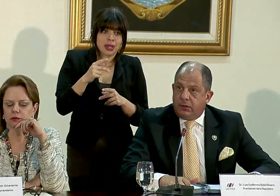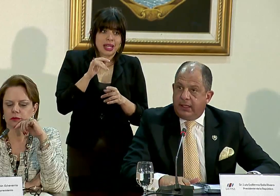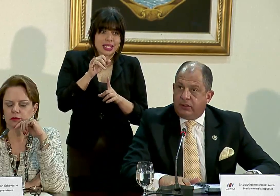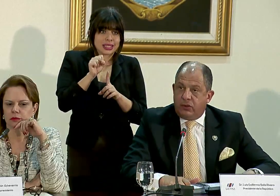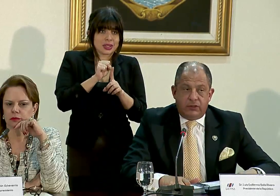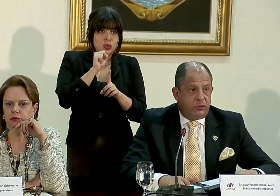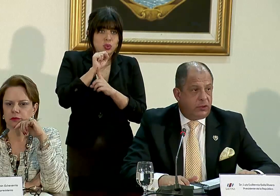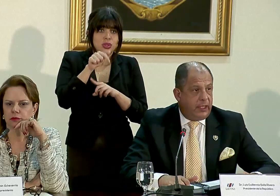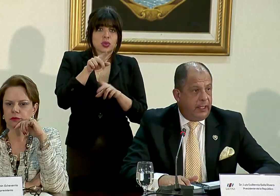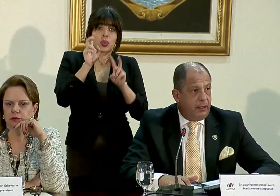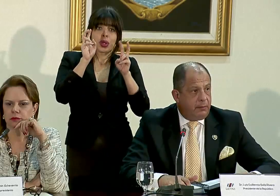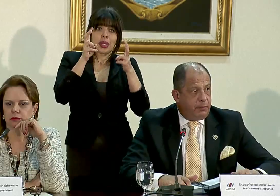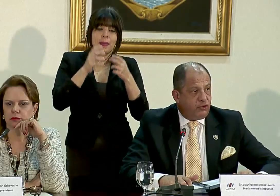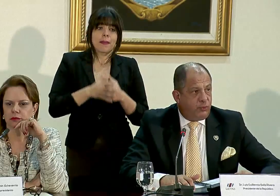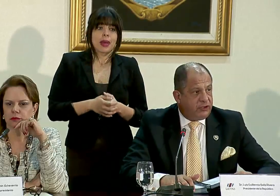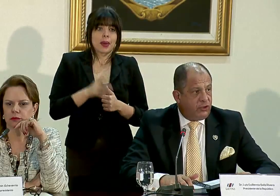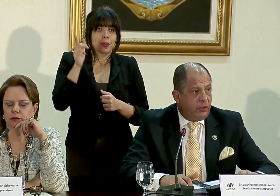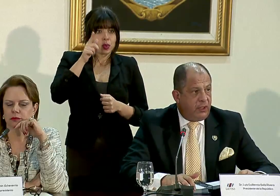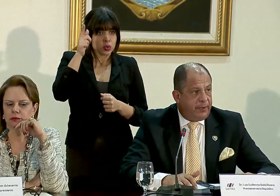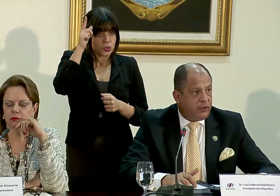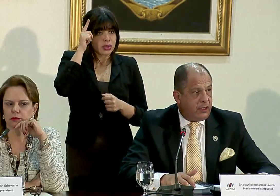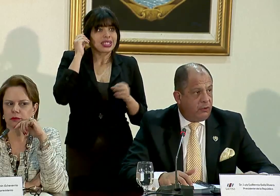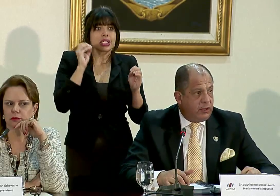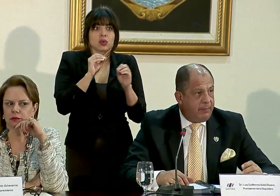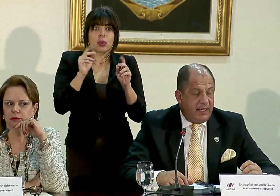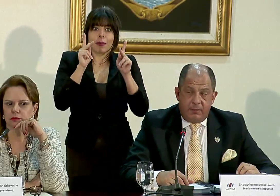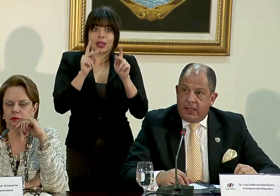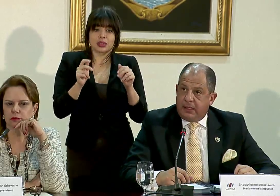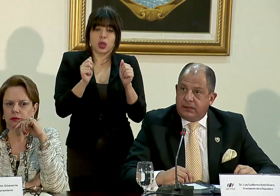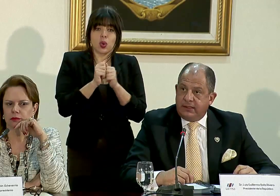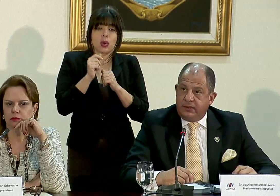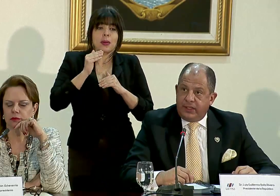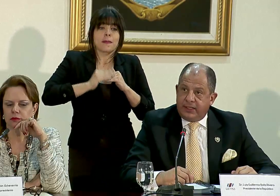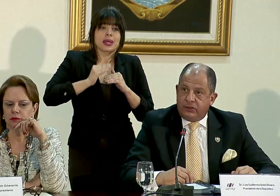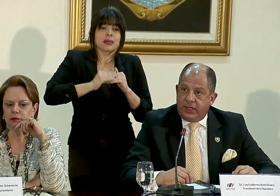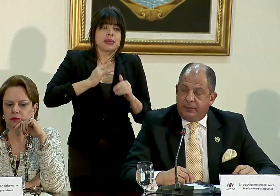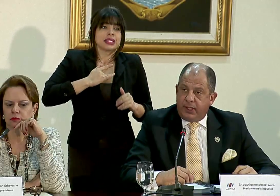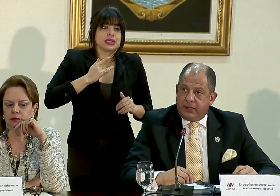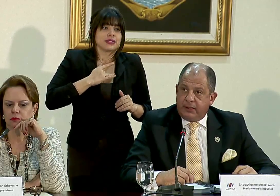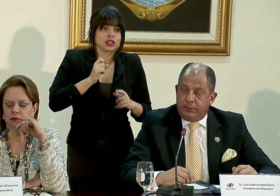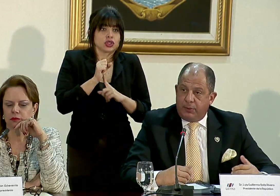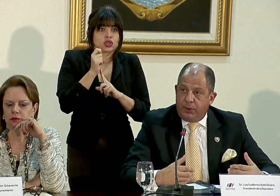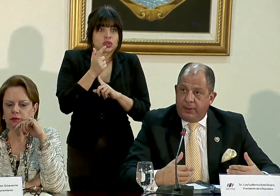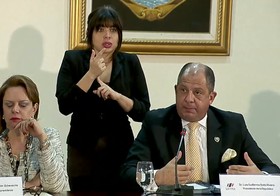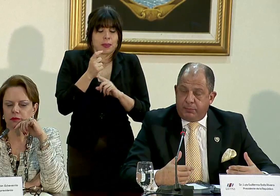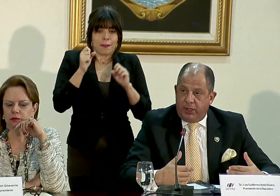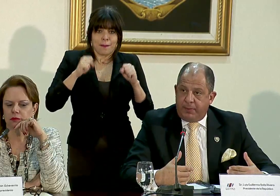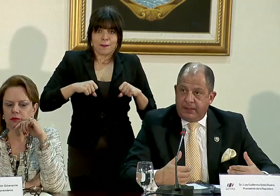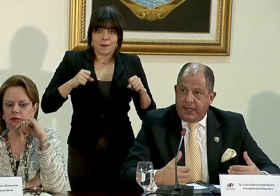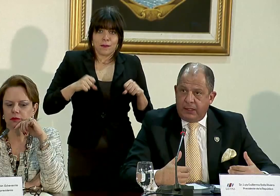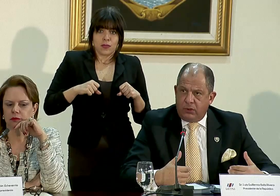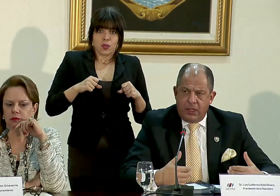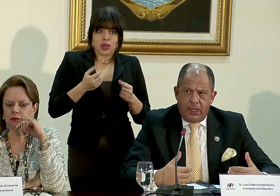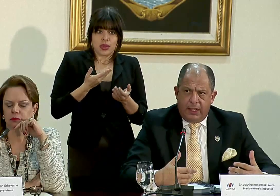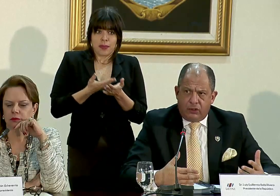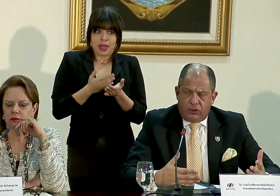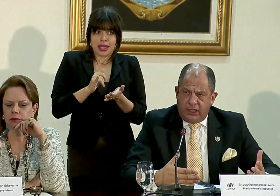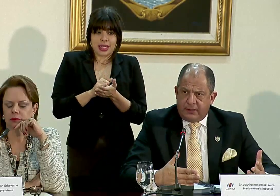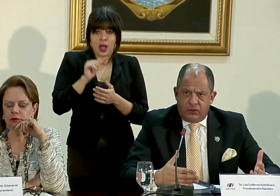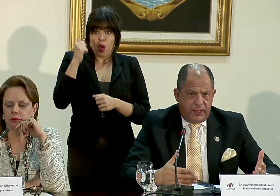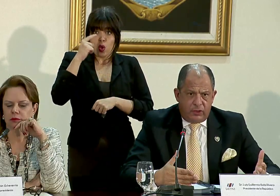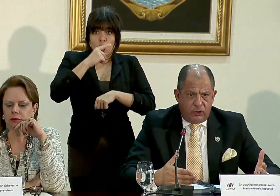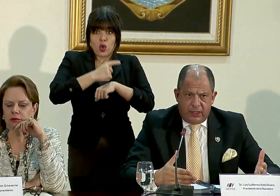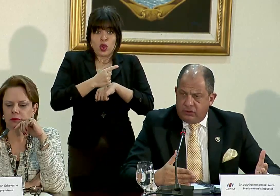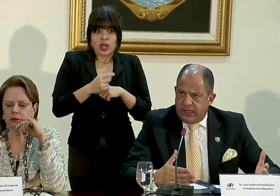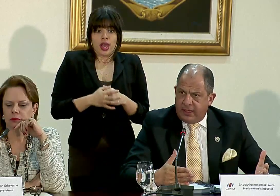situación este es un asunto que por supuesto ninguna persona con una mínima sensibilidad social puede plantearlo el